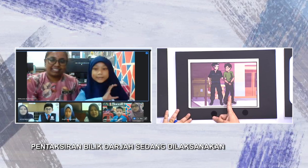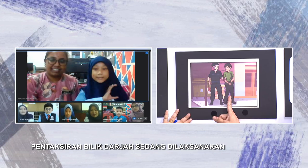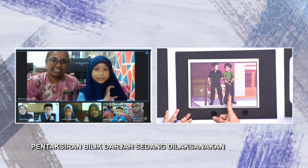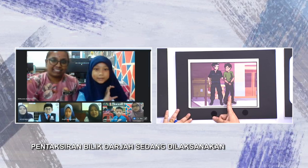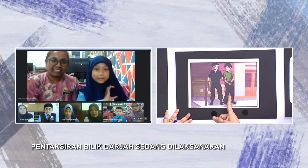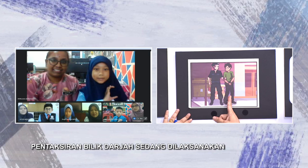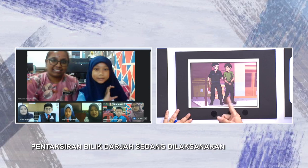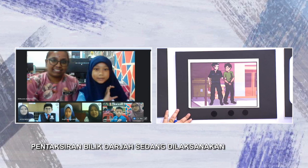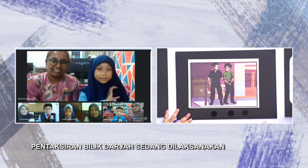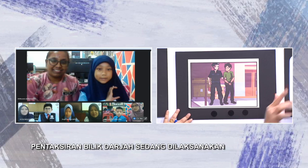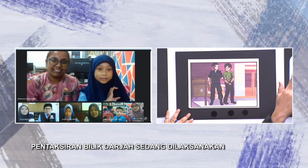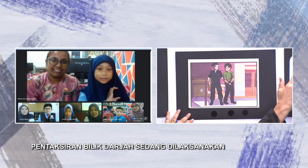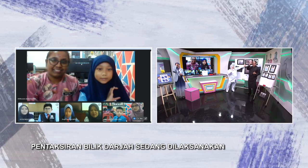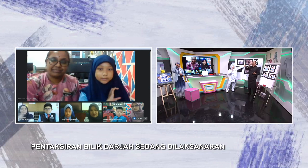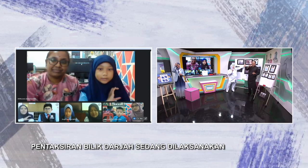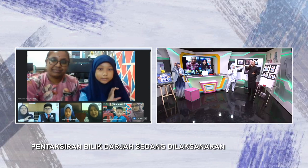Polis!